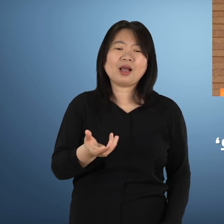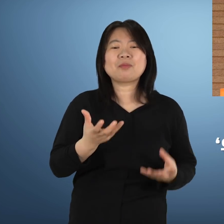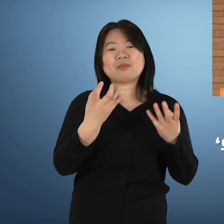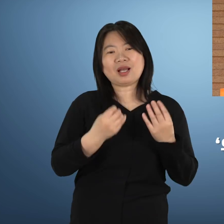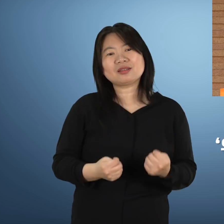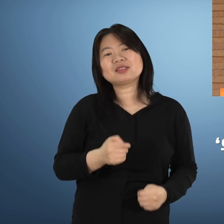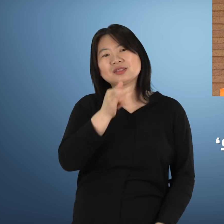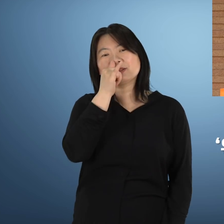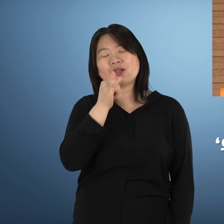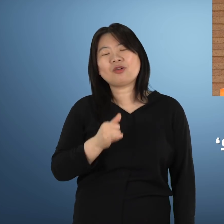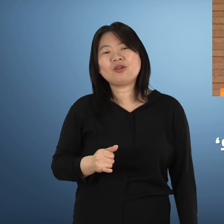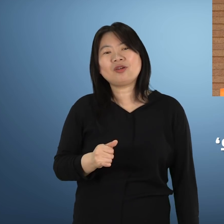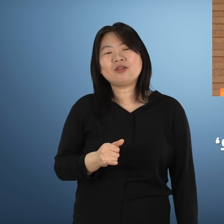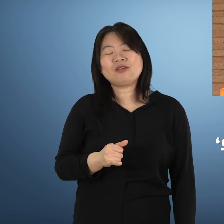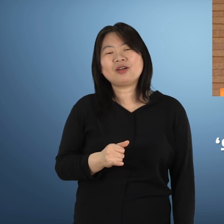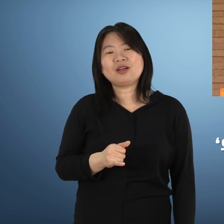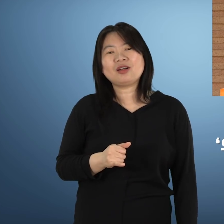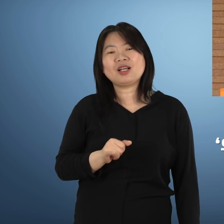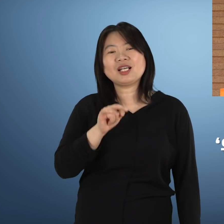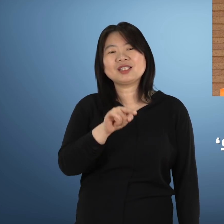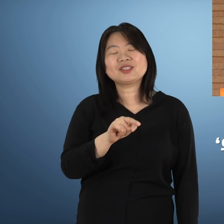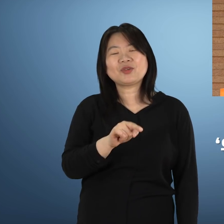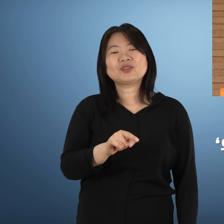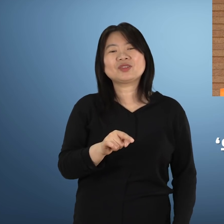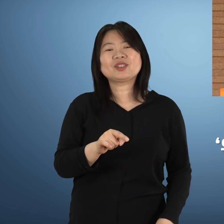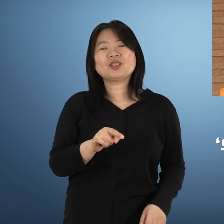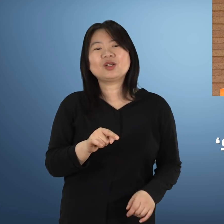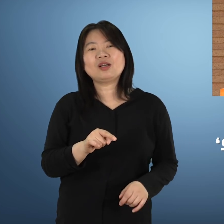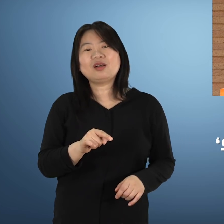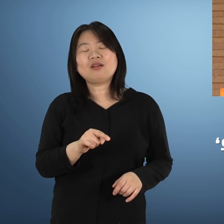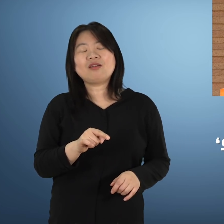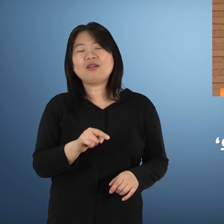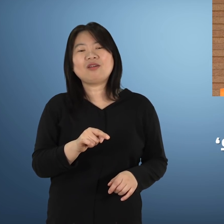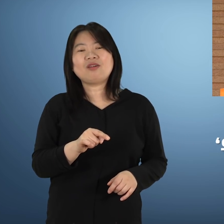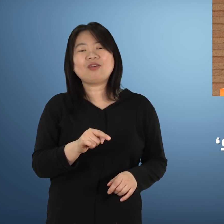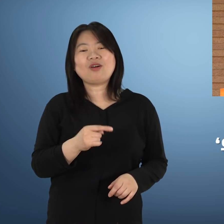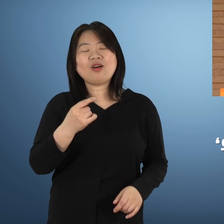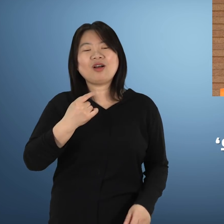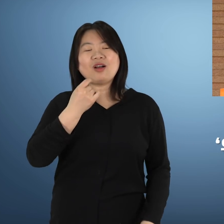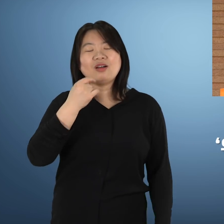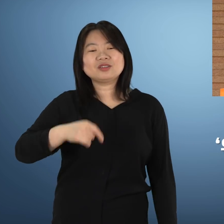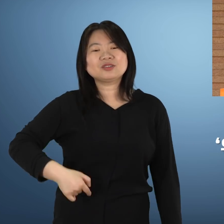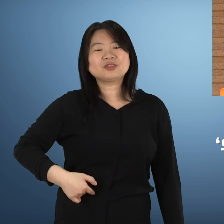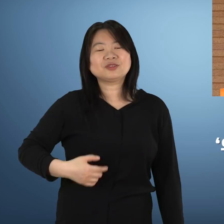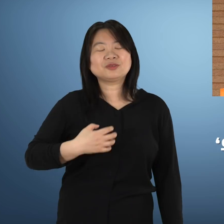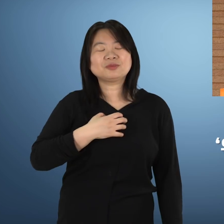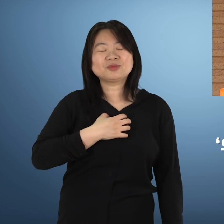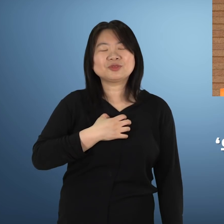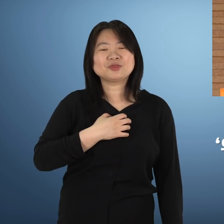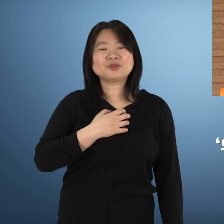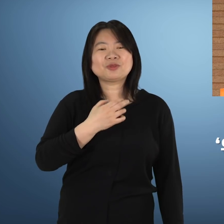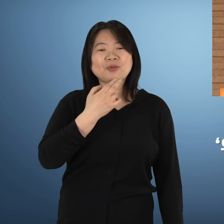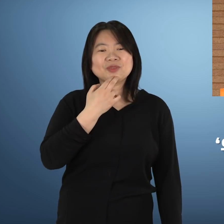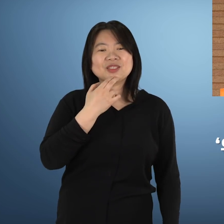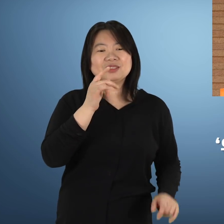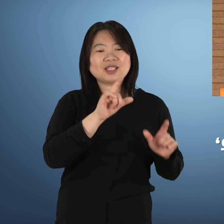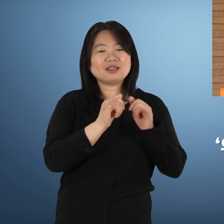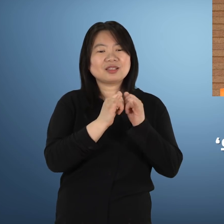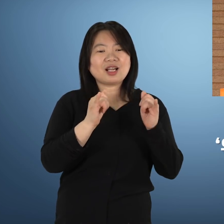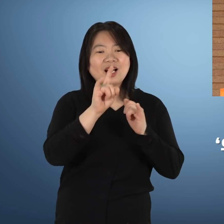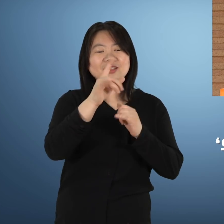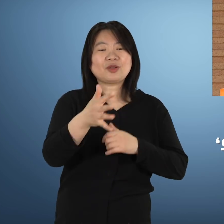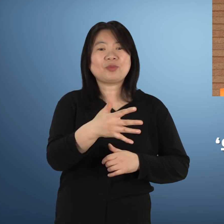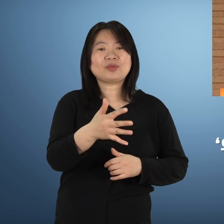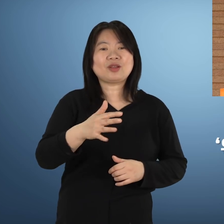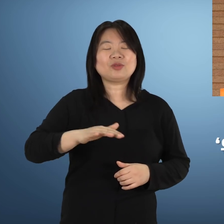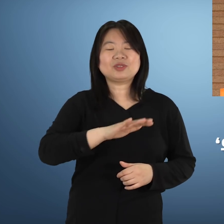없어요. 이걸 비껴서 살 인생은 저를 포함해서 한 사람도 없습니다.